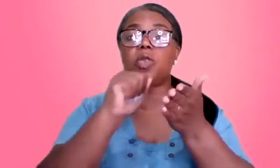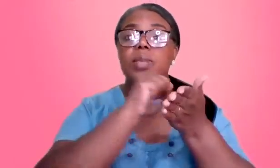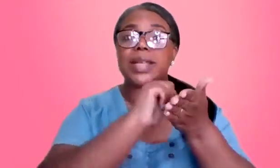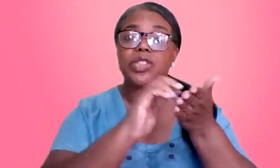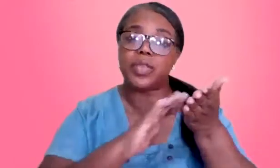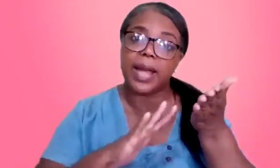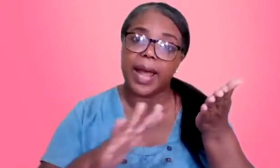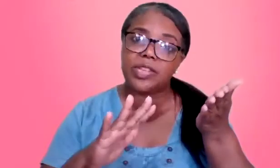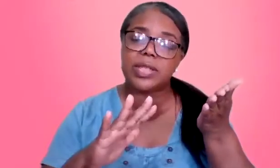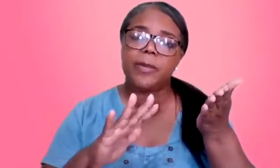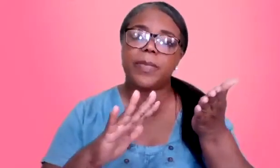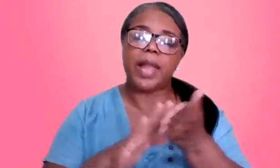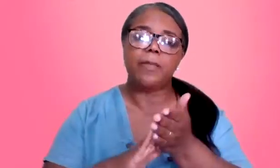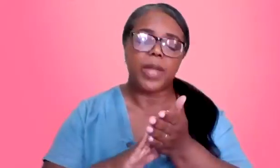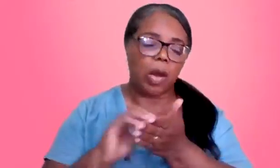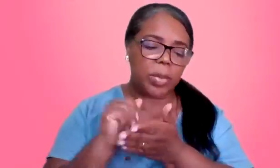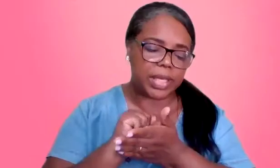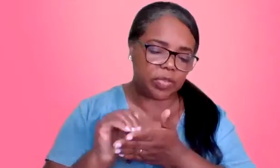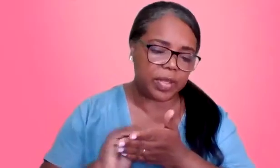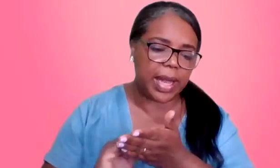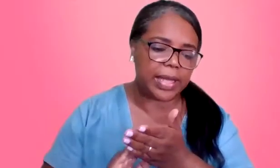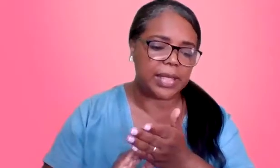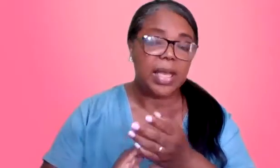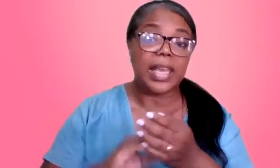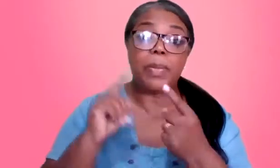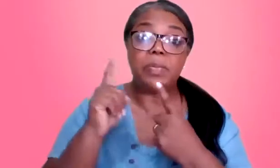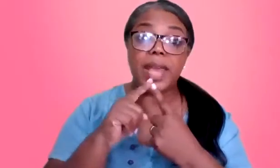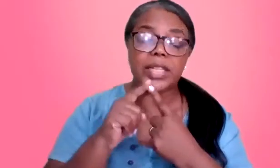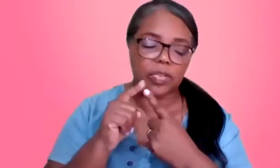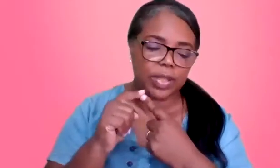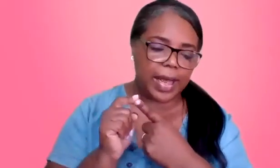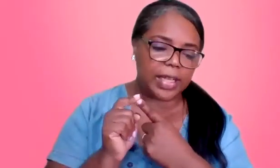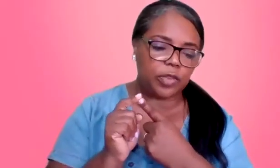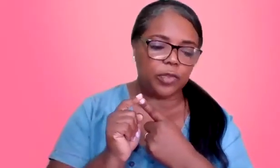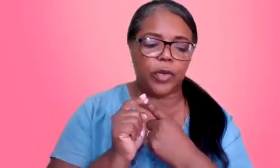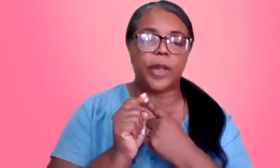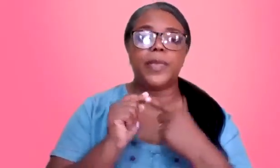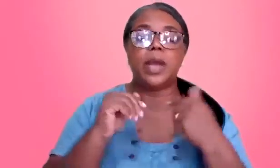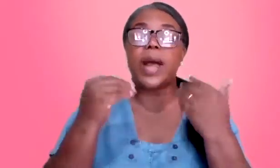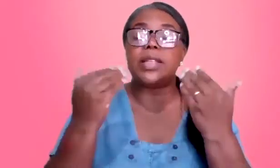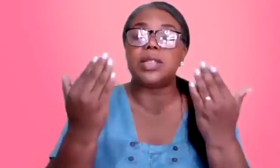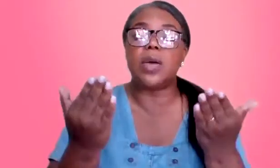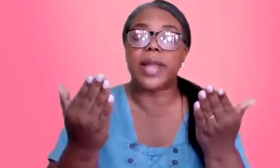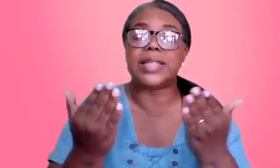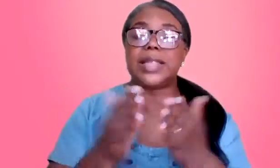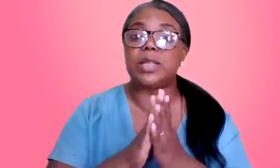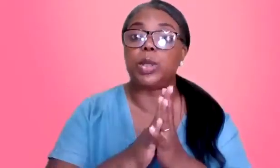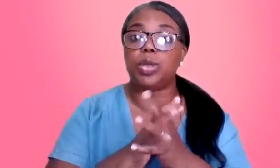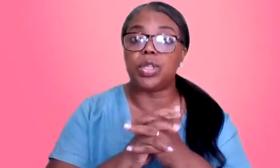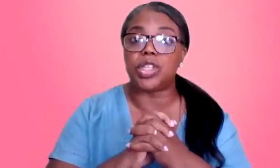algumas atividades, né? Algumas atividades. Que a primeira atividade foi quais são, né, as 3 metodologias